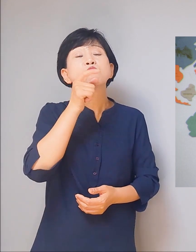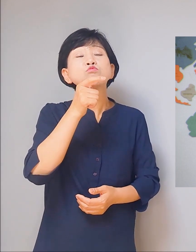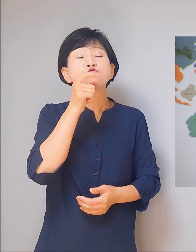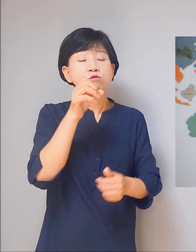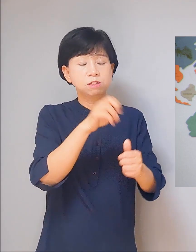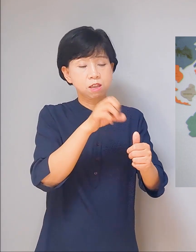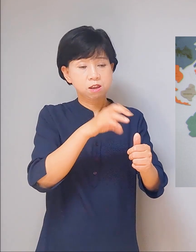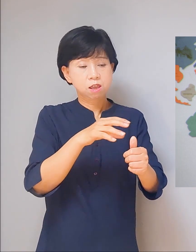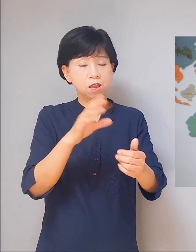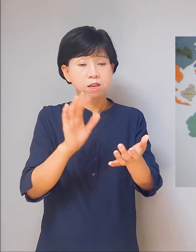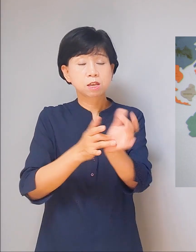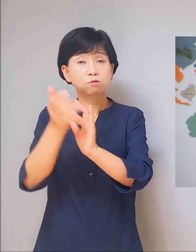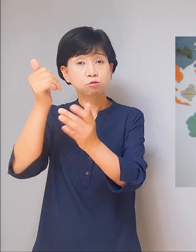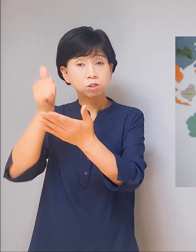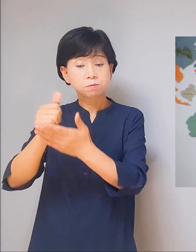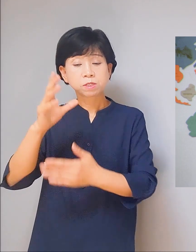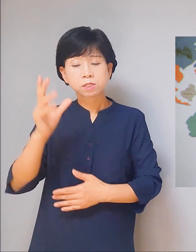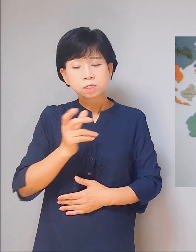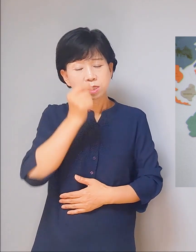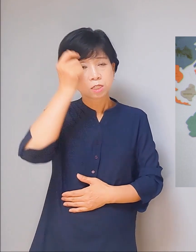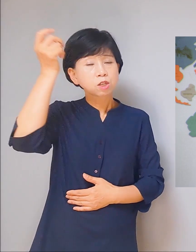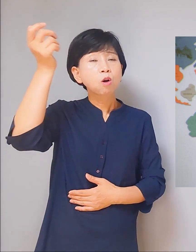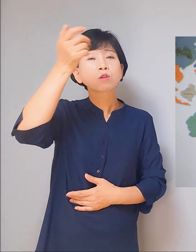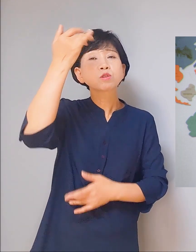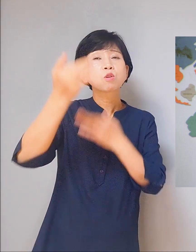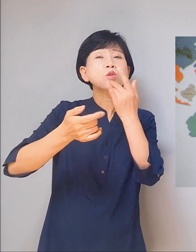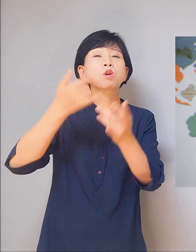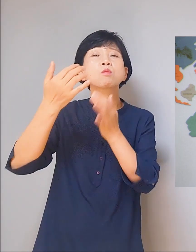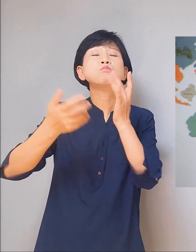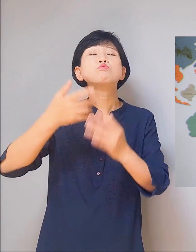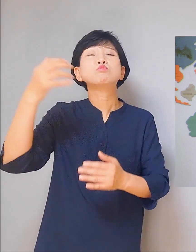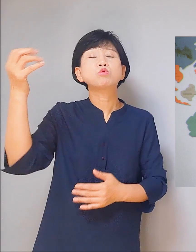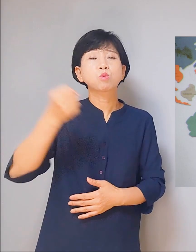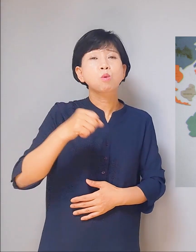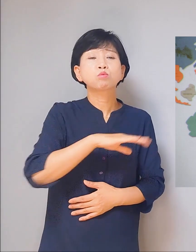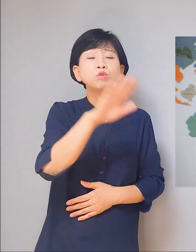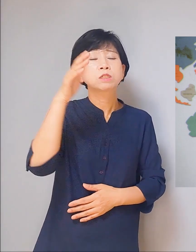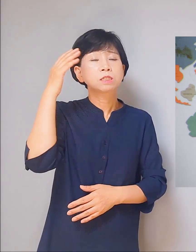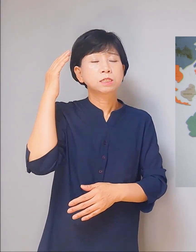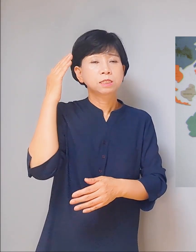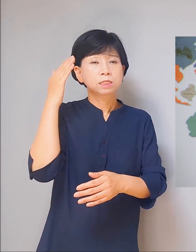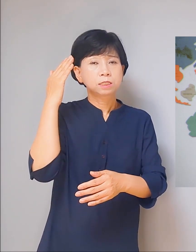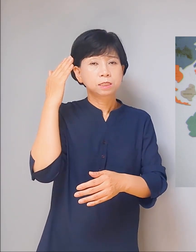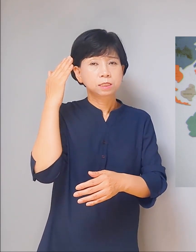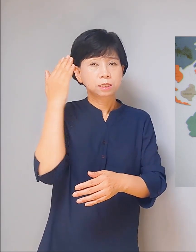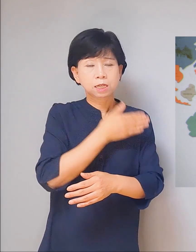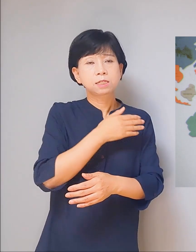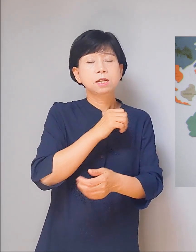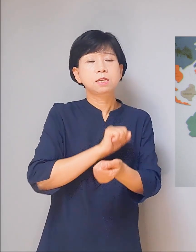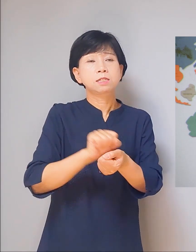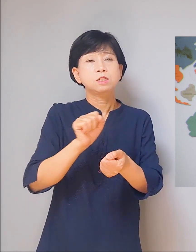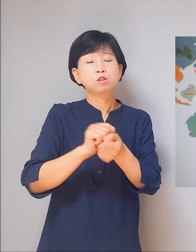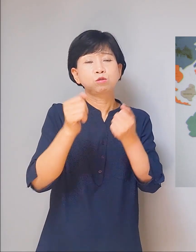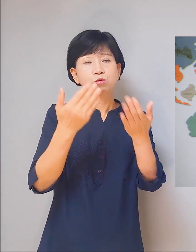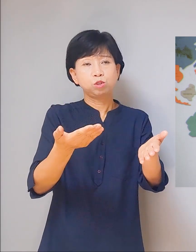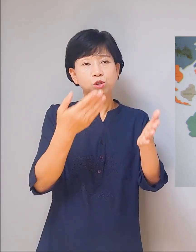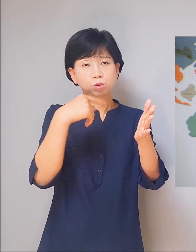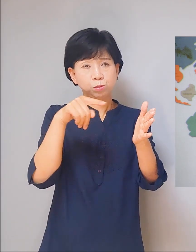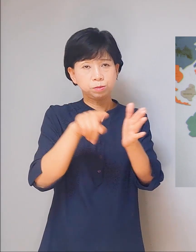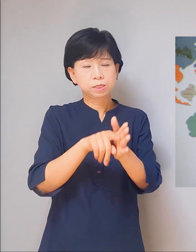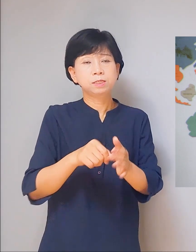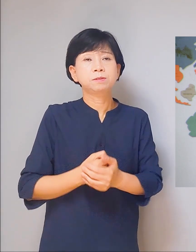베풀거니와 예수님은 성령의 불로 우리를 씻어주는 줄 믿습니다. 성령 받고